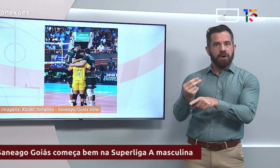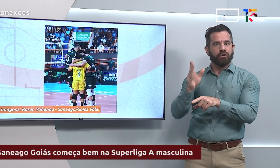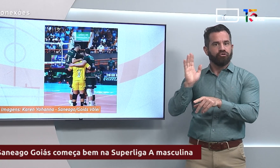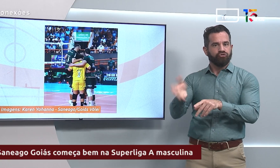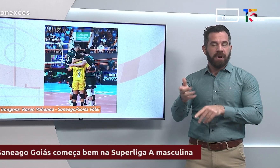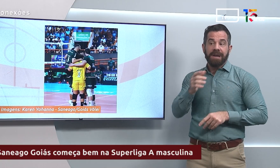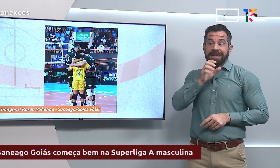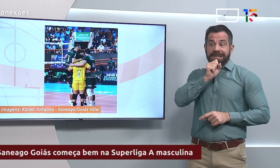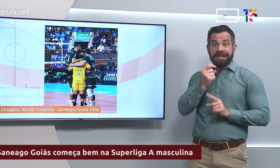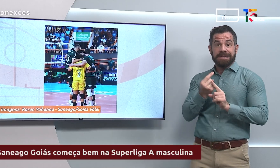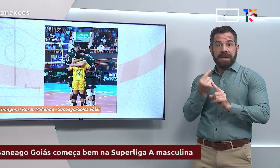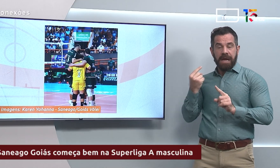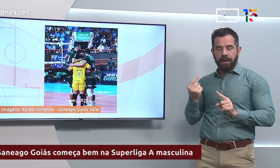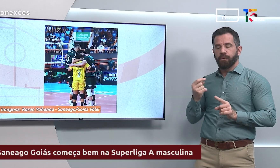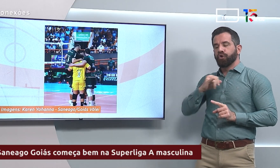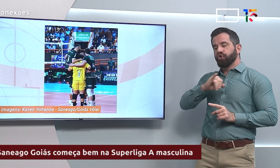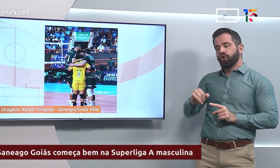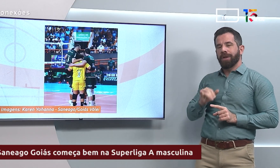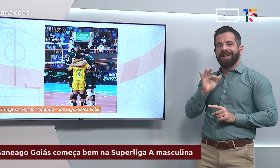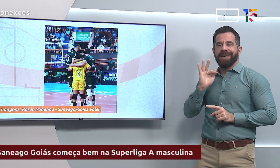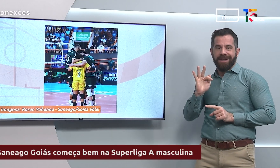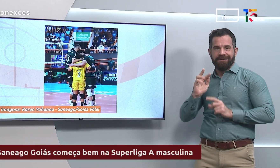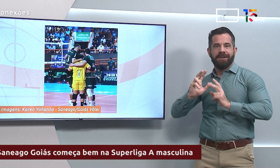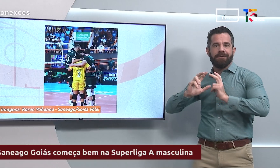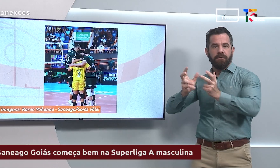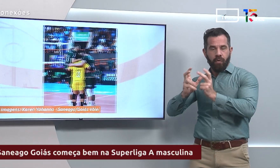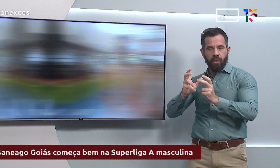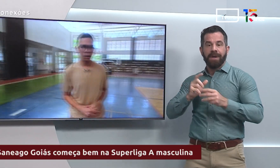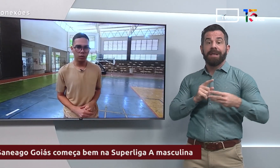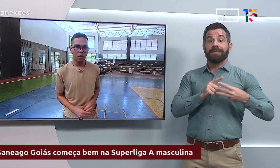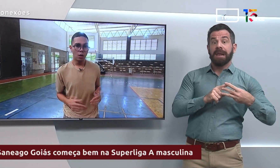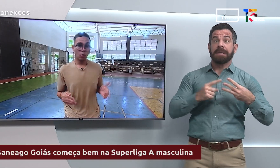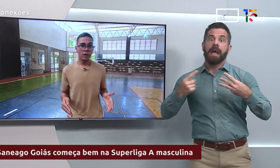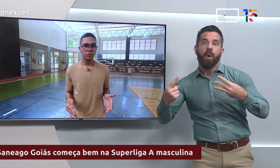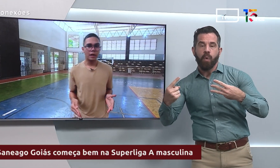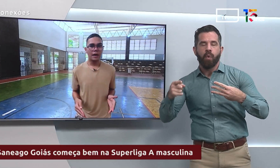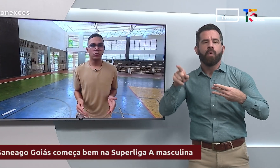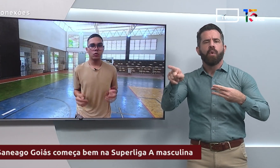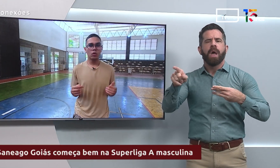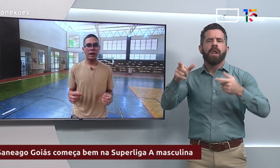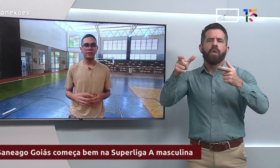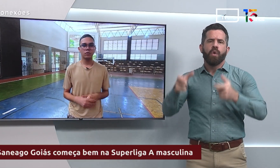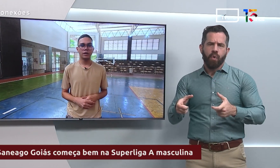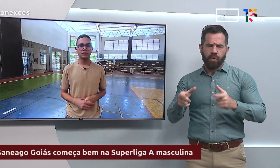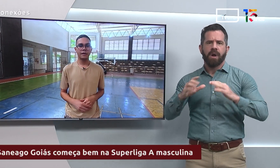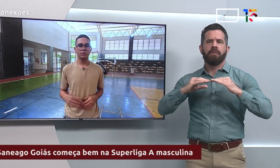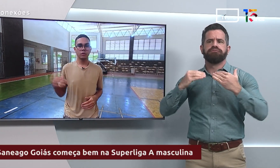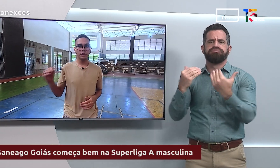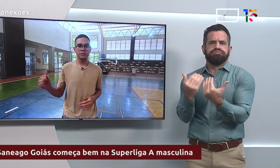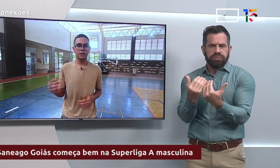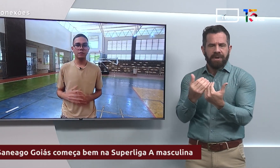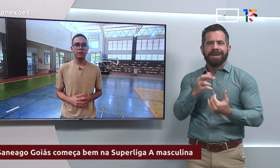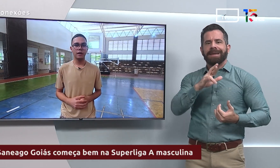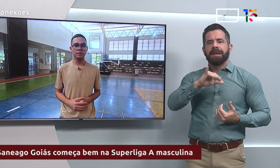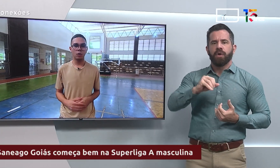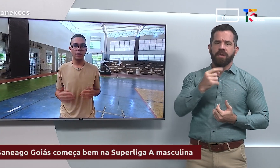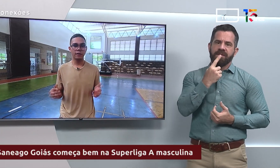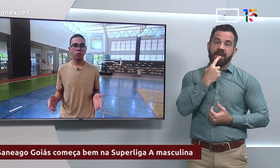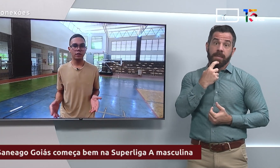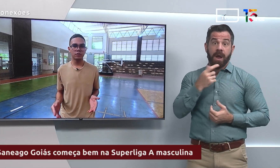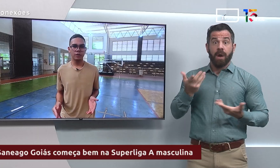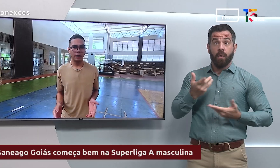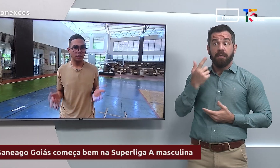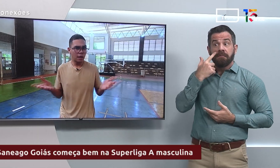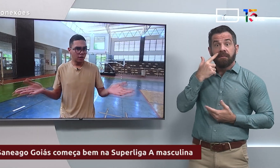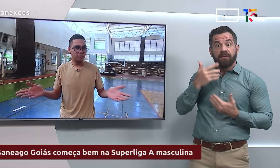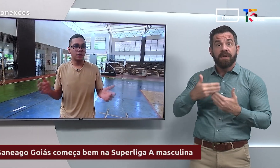acabou ganhando do JF Vôlei por 3-1 no ginásio Rio Vermelho. Com o resultado, o Goiás agora está na zona de classificação para as